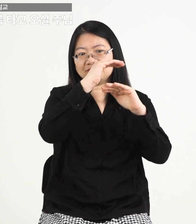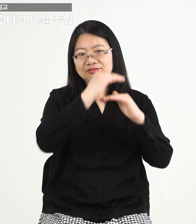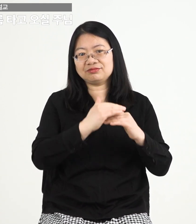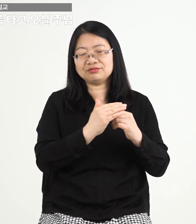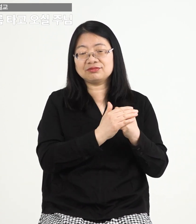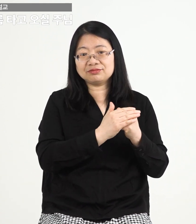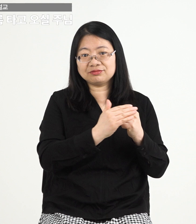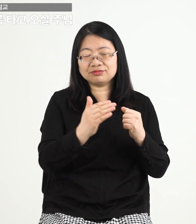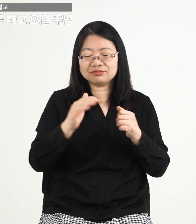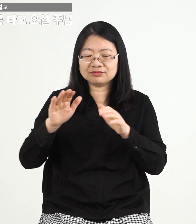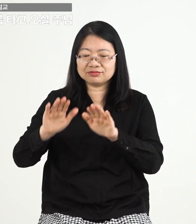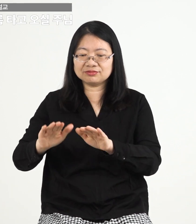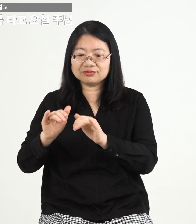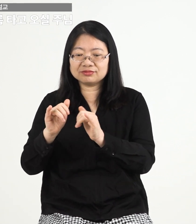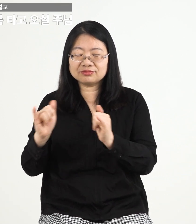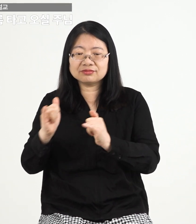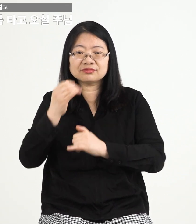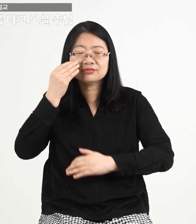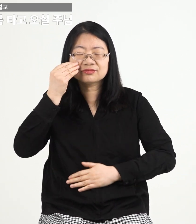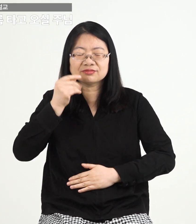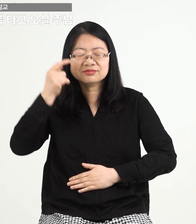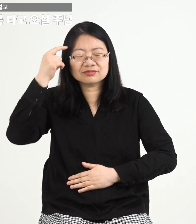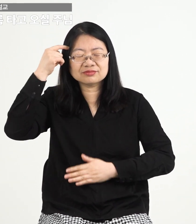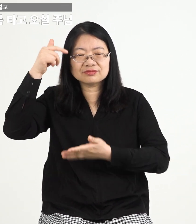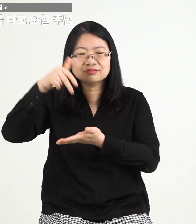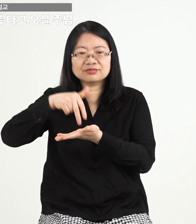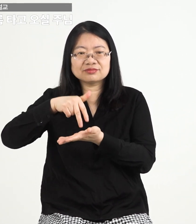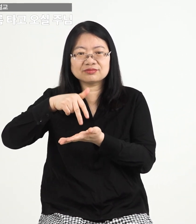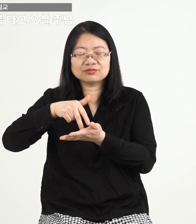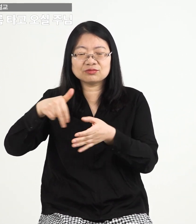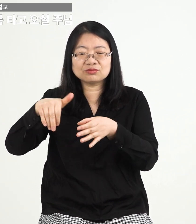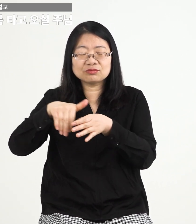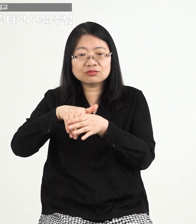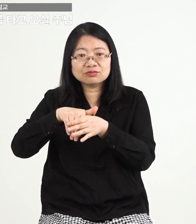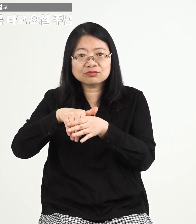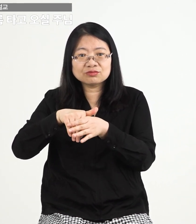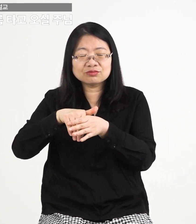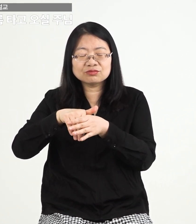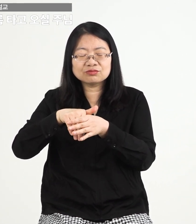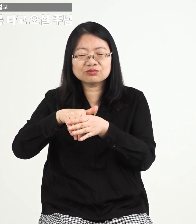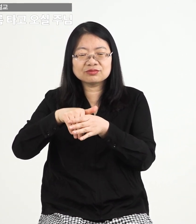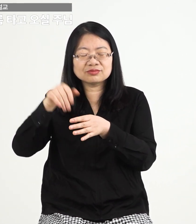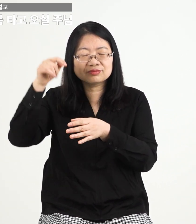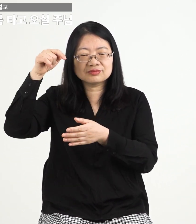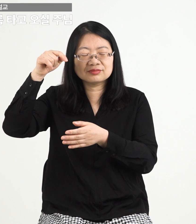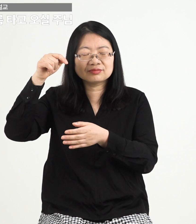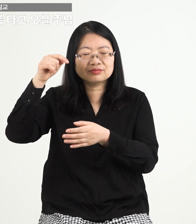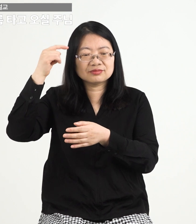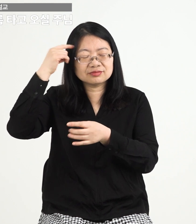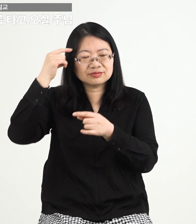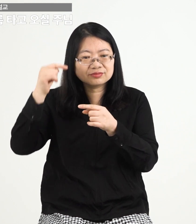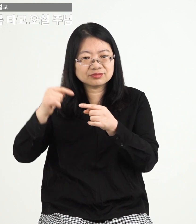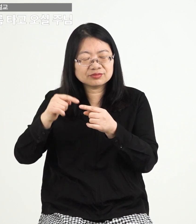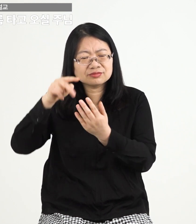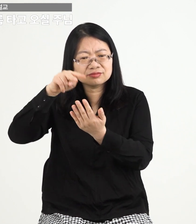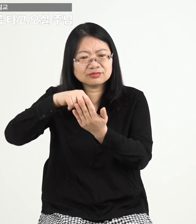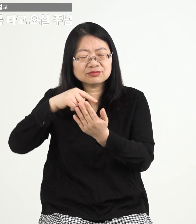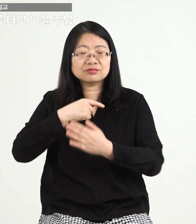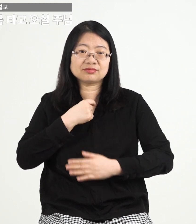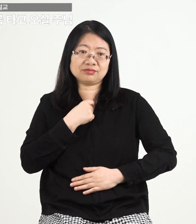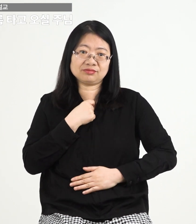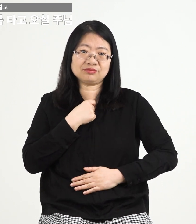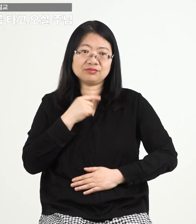오늘 현대인들의 익숙한 개념에서, 문화적 감각에서